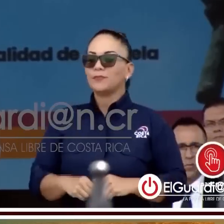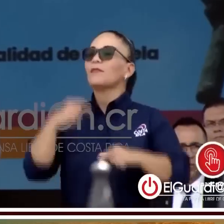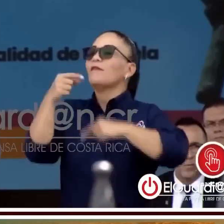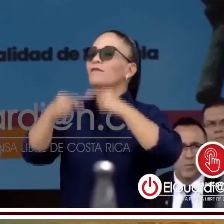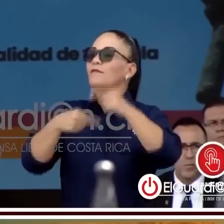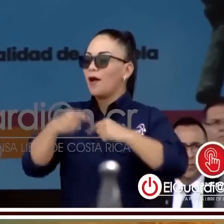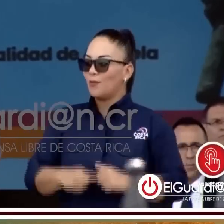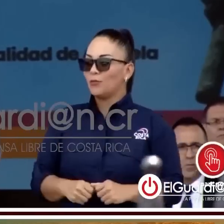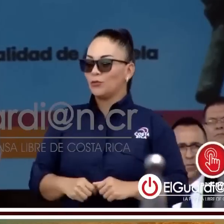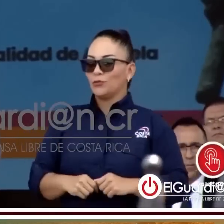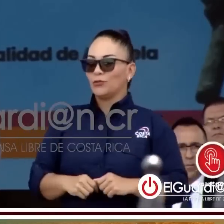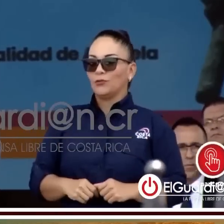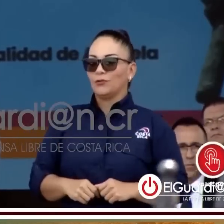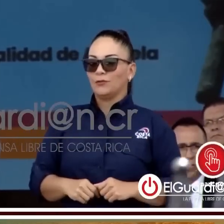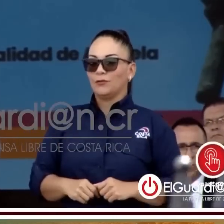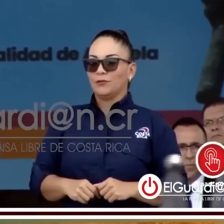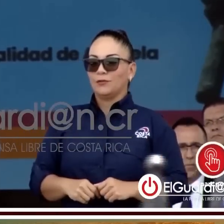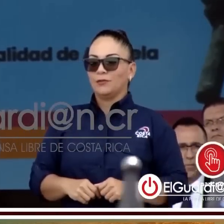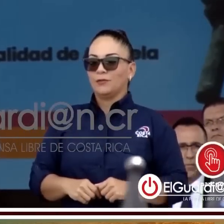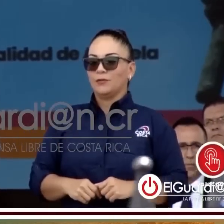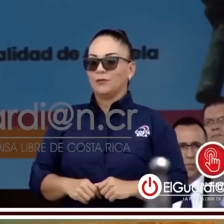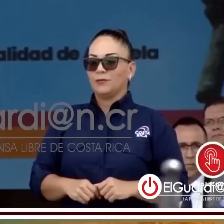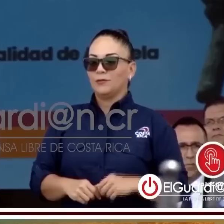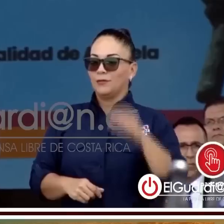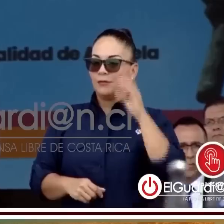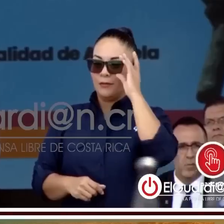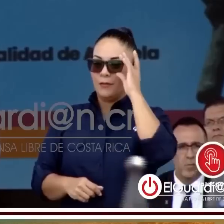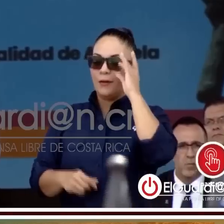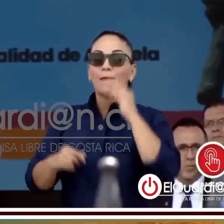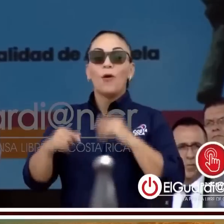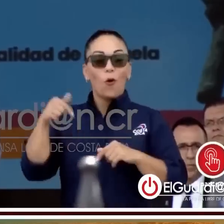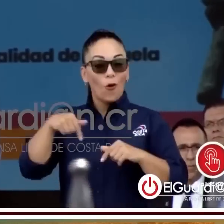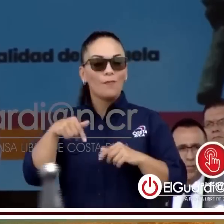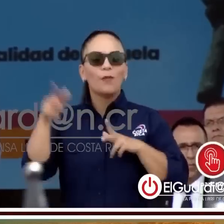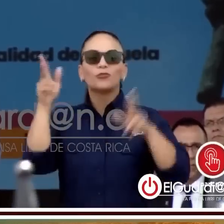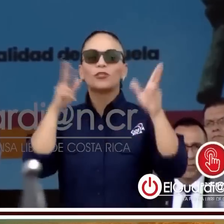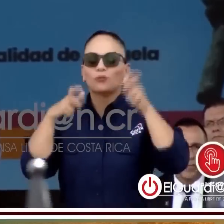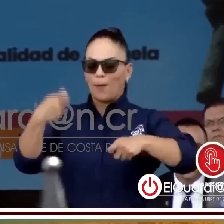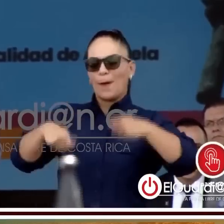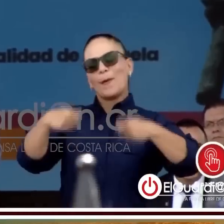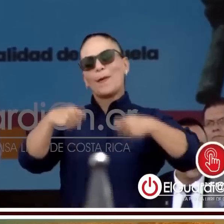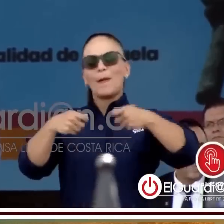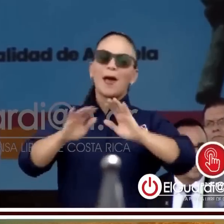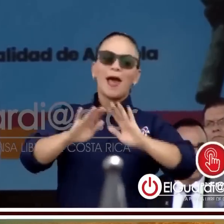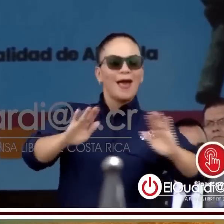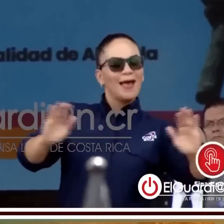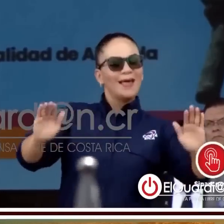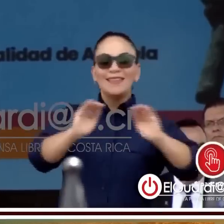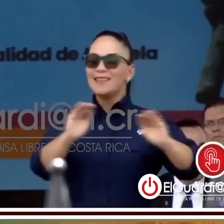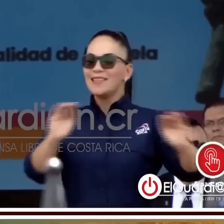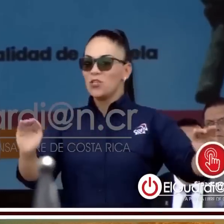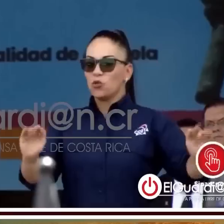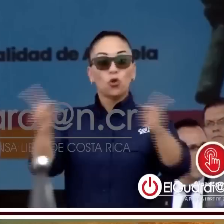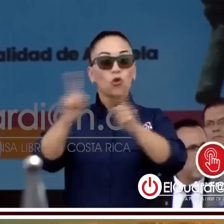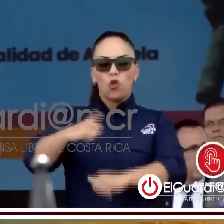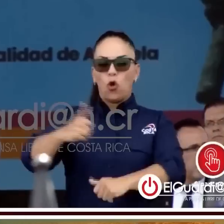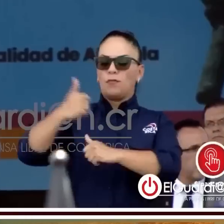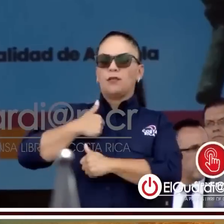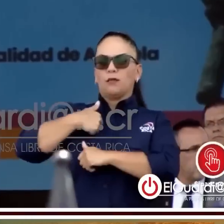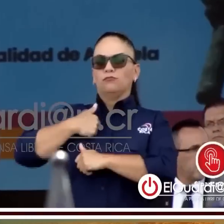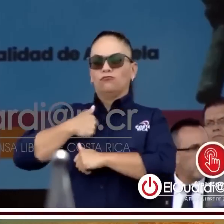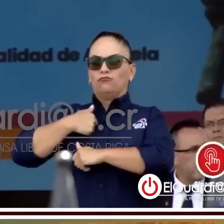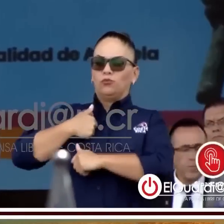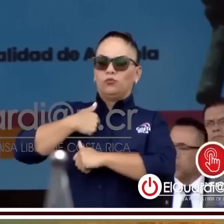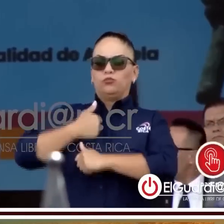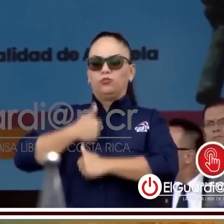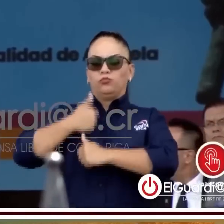vamos a oír niños en lugar de botas militares de una potencia